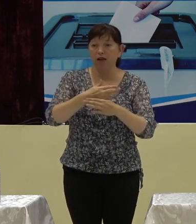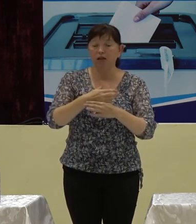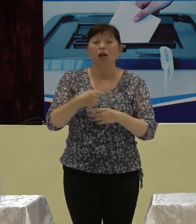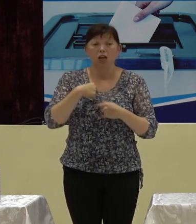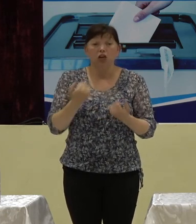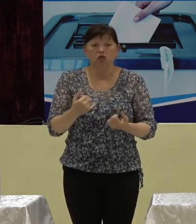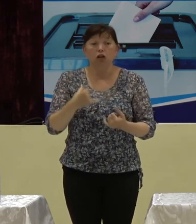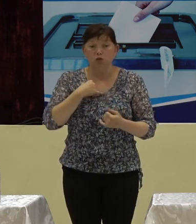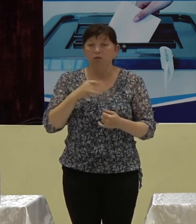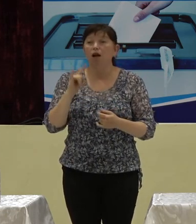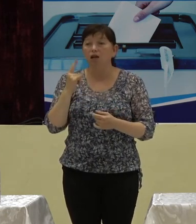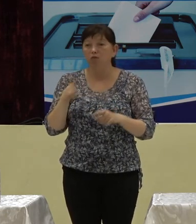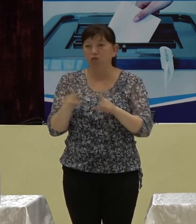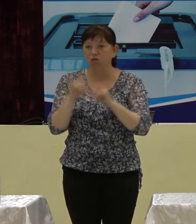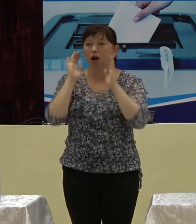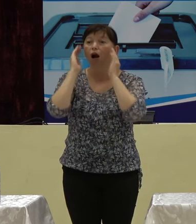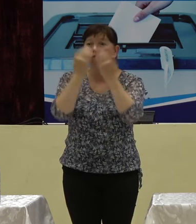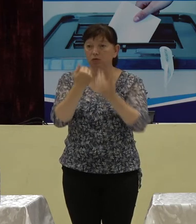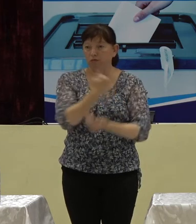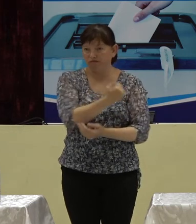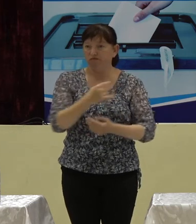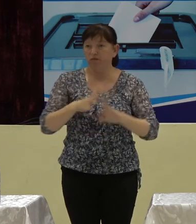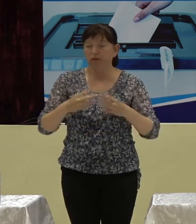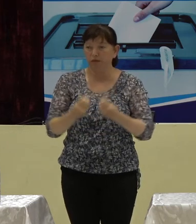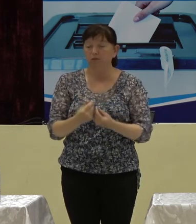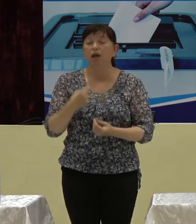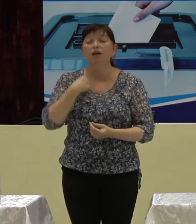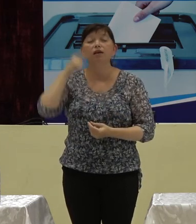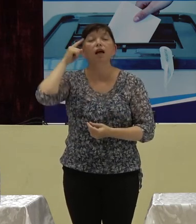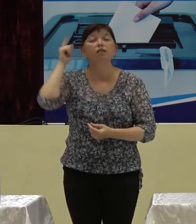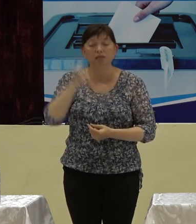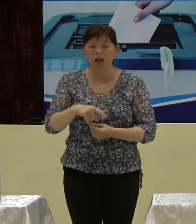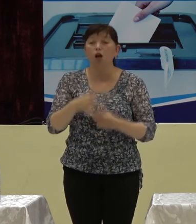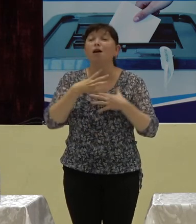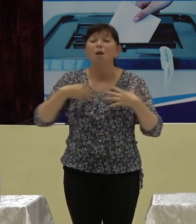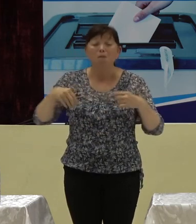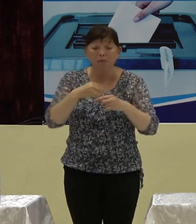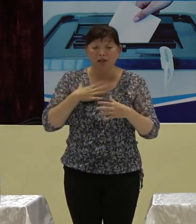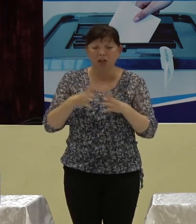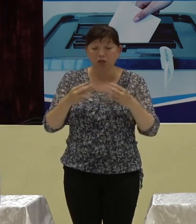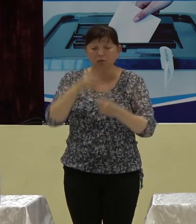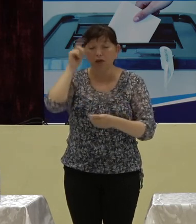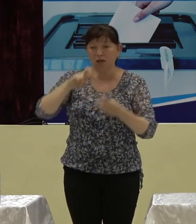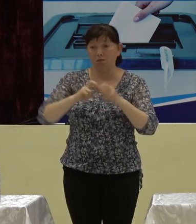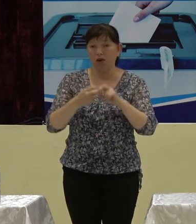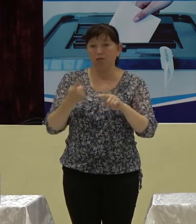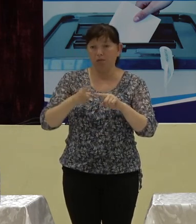astăzi avem un copilaș cu autism în familia noastră. Eu cunosc, noi cunoaștem problemele acestor